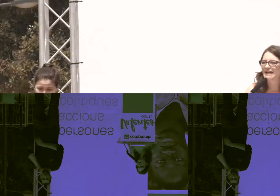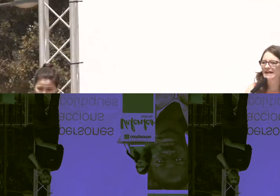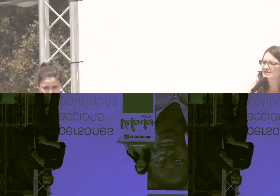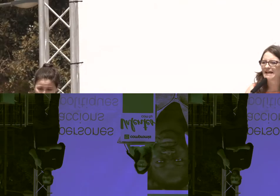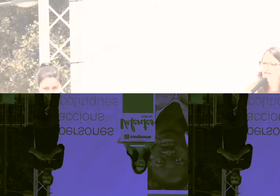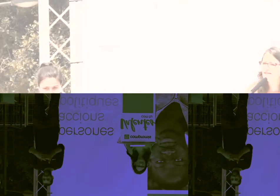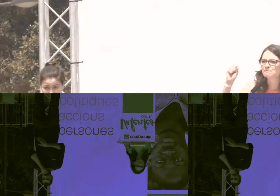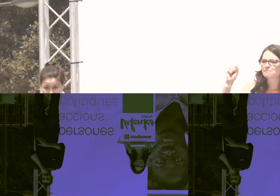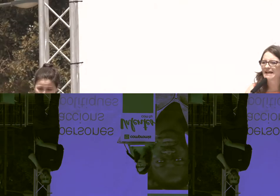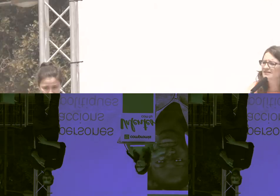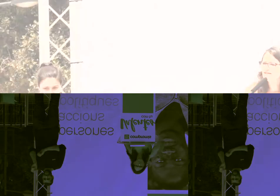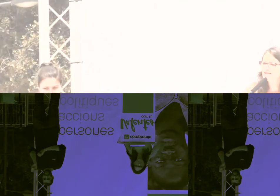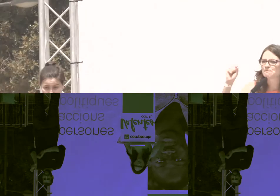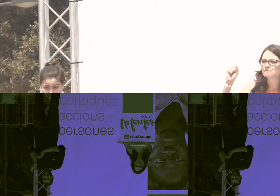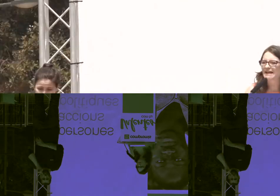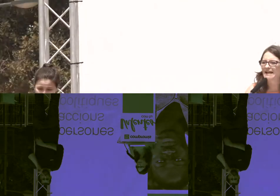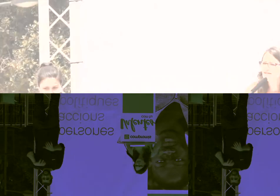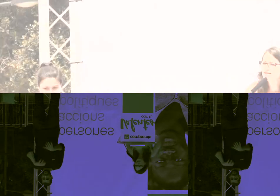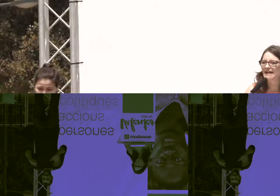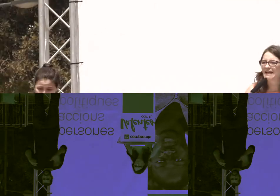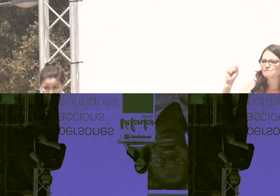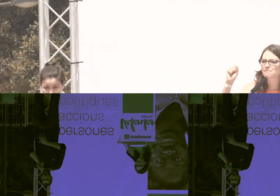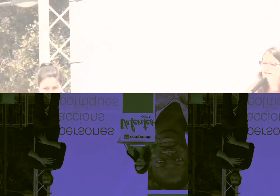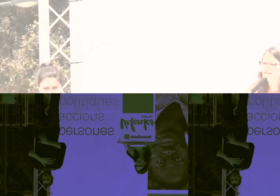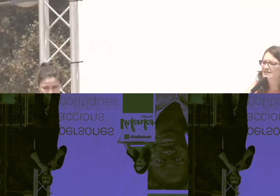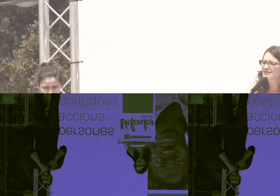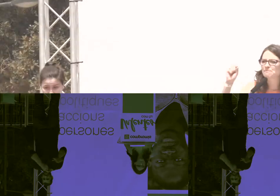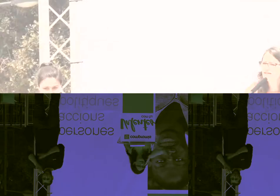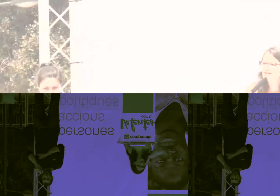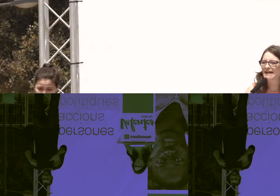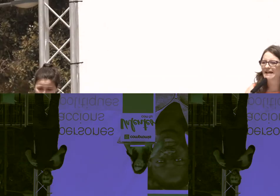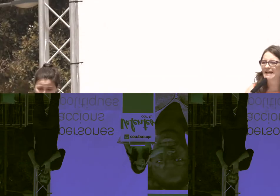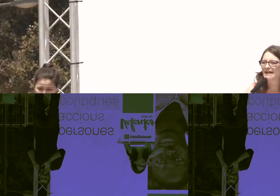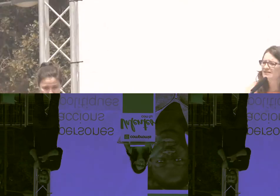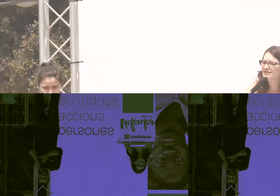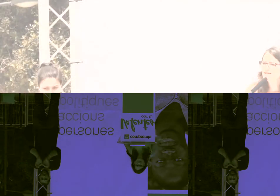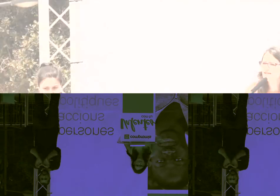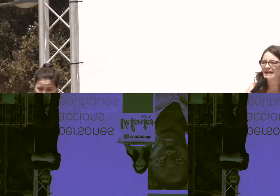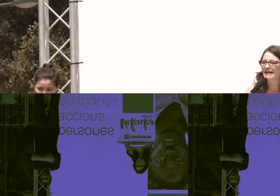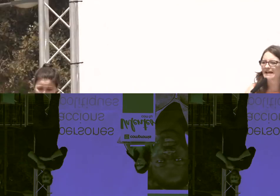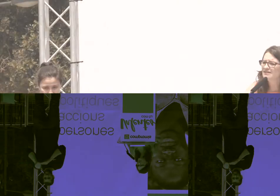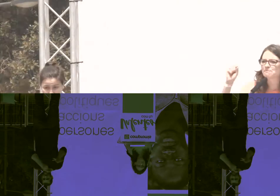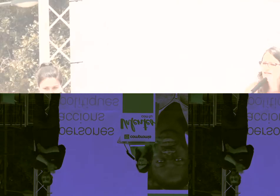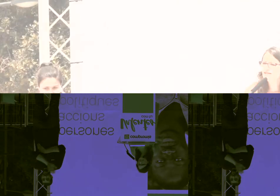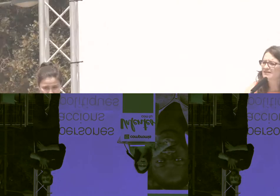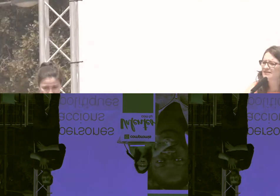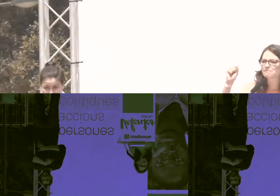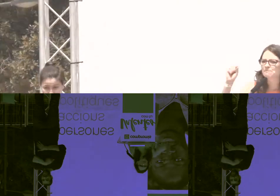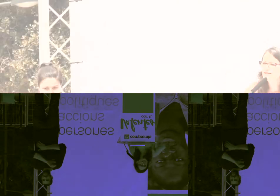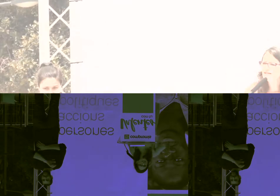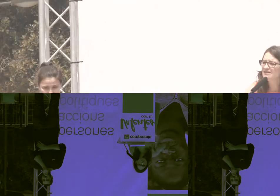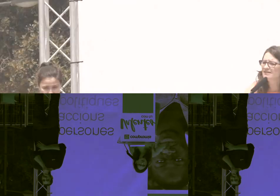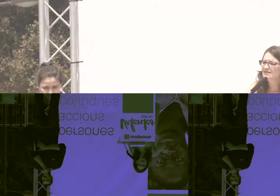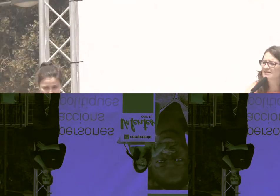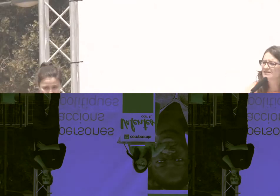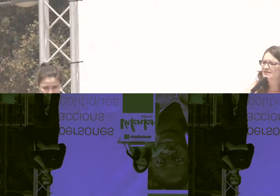país hem baixat un 6,9% el risc de pobresa, mentre al conjunt d'Espanya puja un 0,5%. Això és